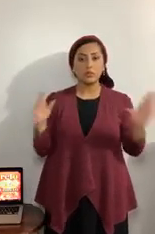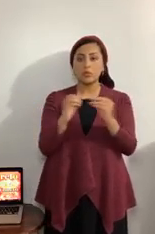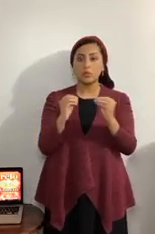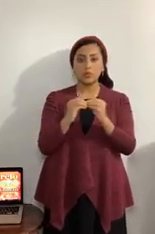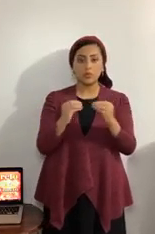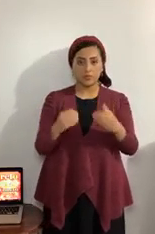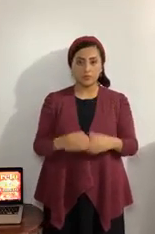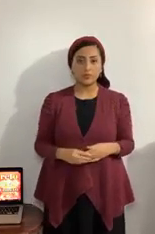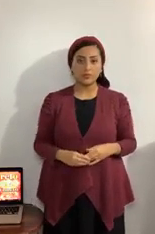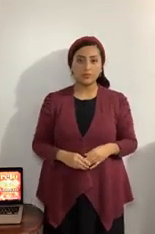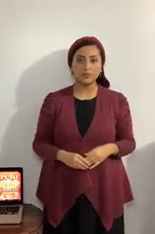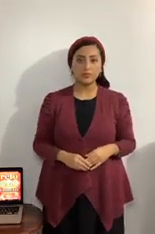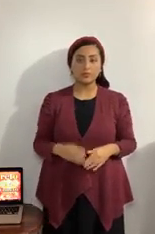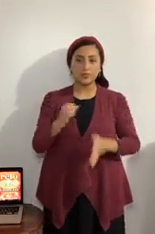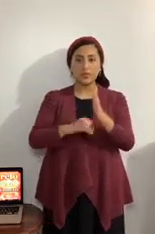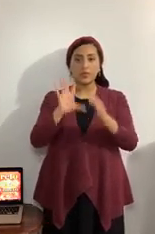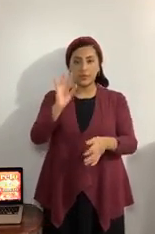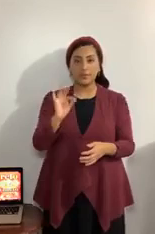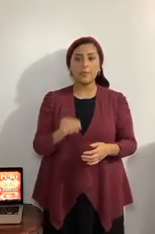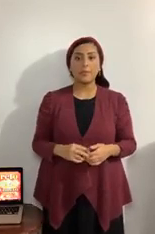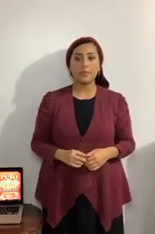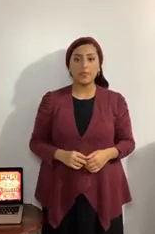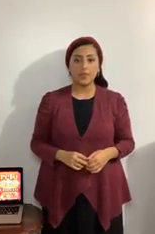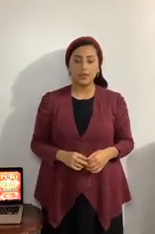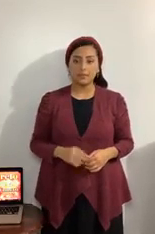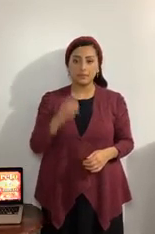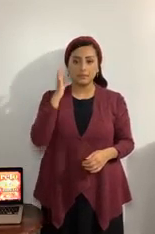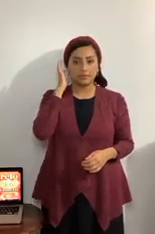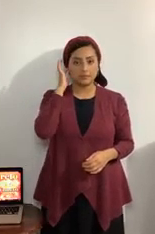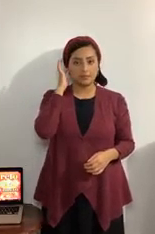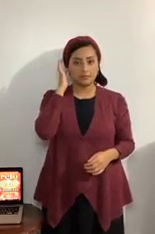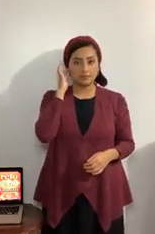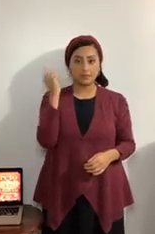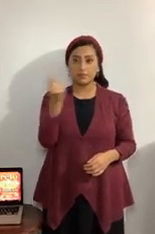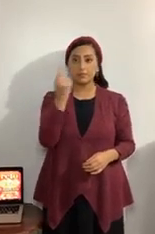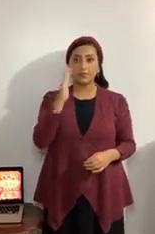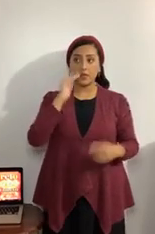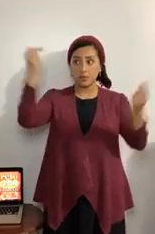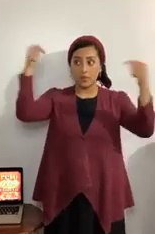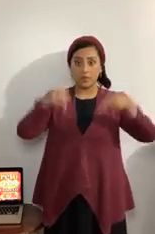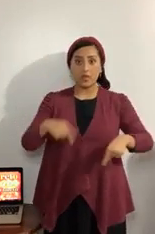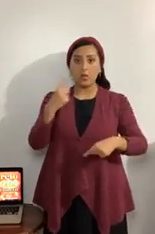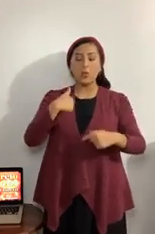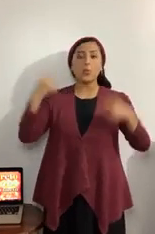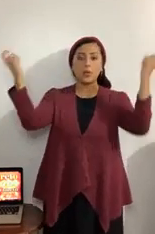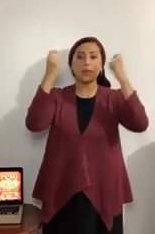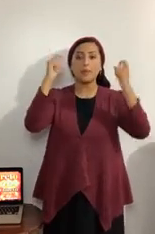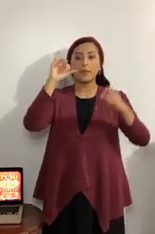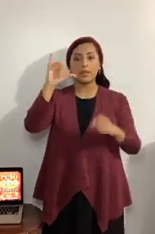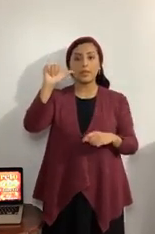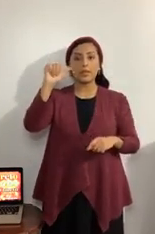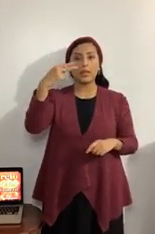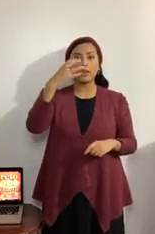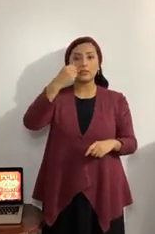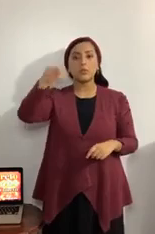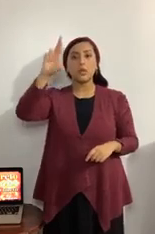Coelet 9. El único que va a venir y al único que adoramos es a Yahshua HaMashiach.